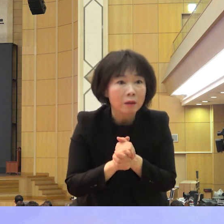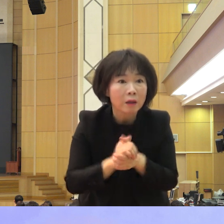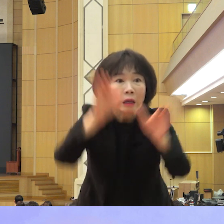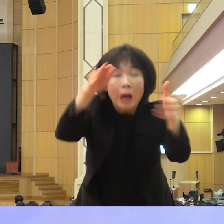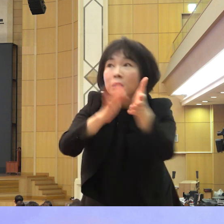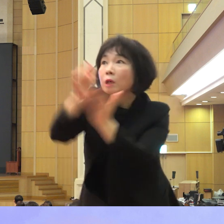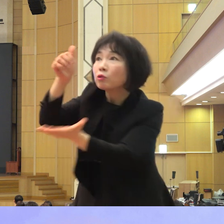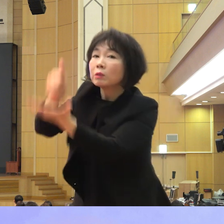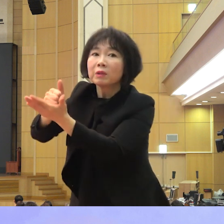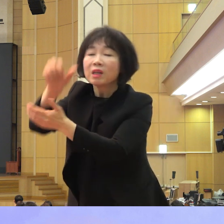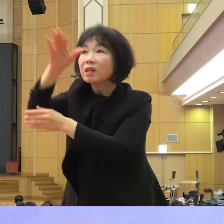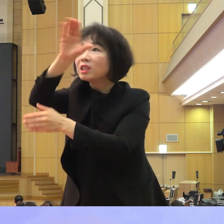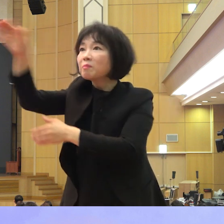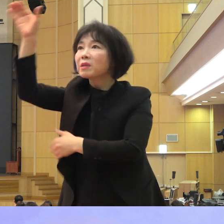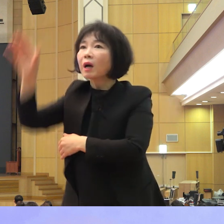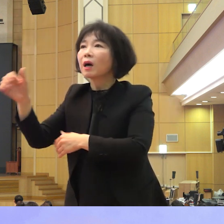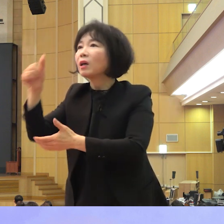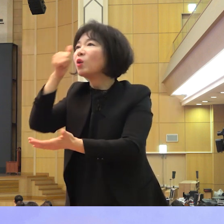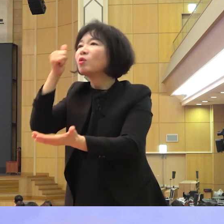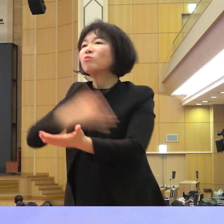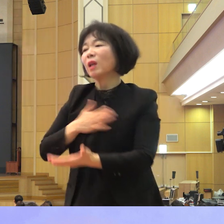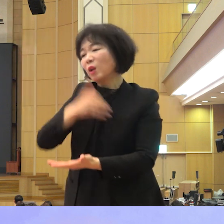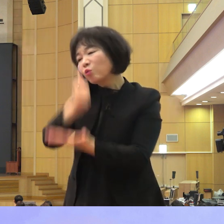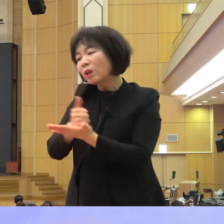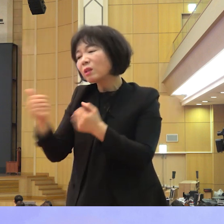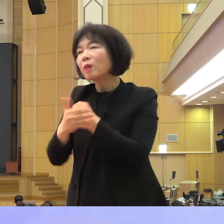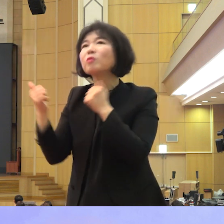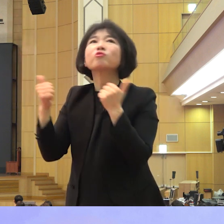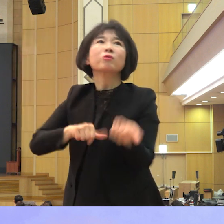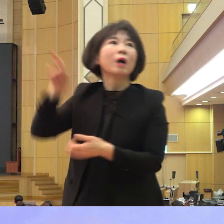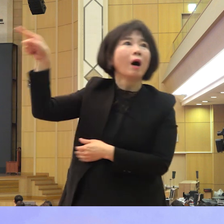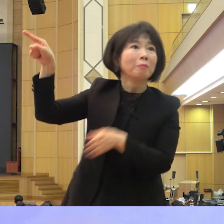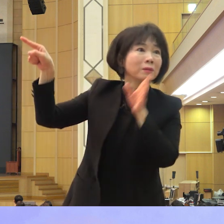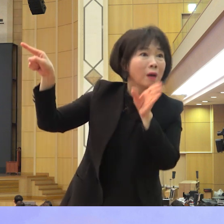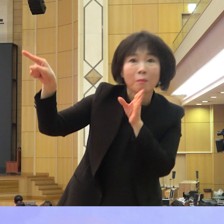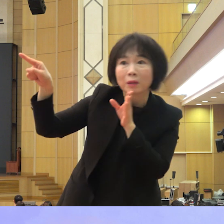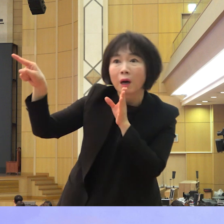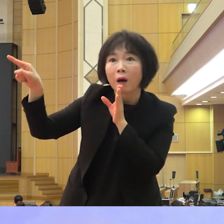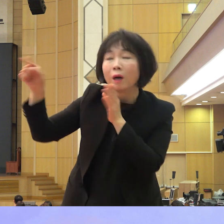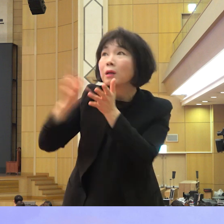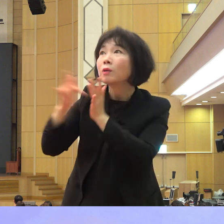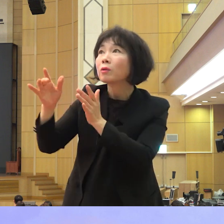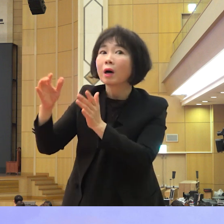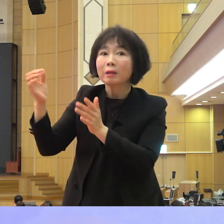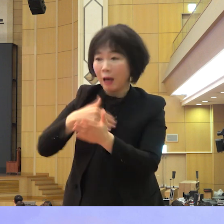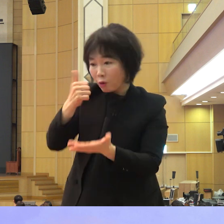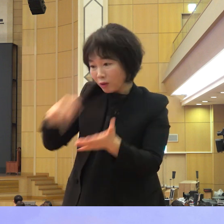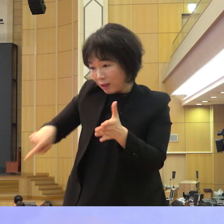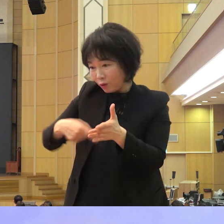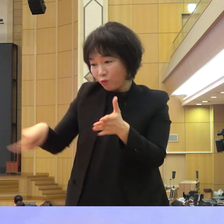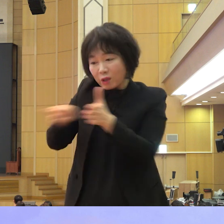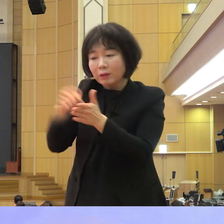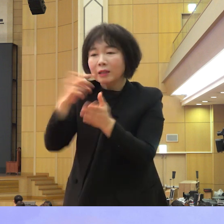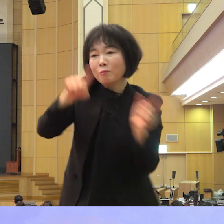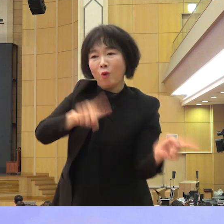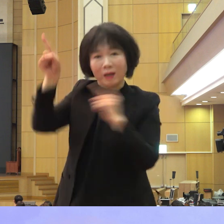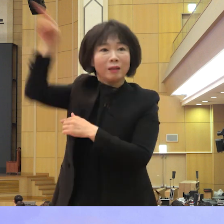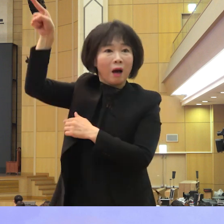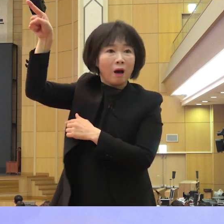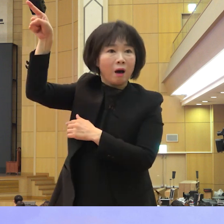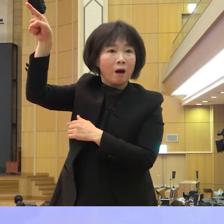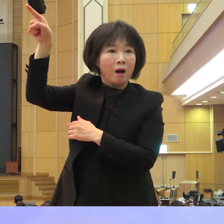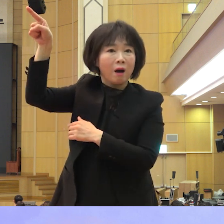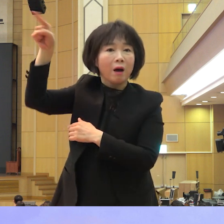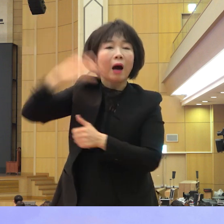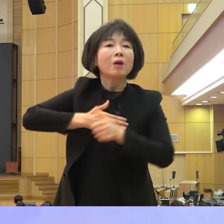것, 소위 십자가의 도에 대한 말씀에 대해서 기록된 것이다. 그리고 예수의 이름으로 죄산 받는 회개에 대해서 기록된